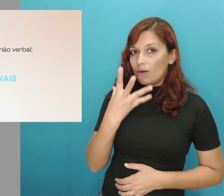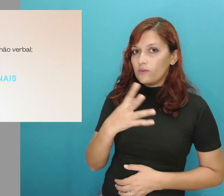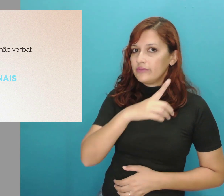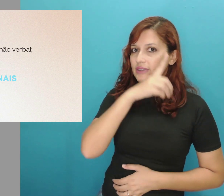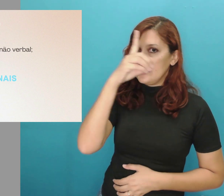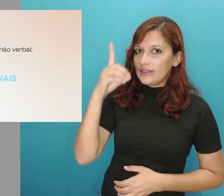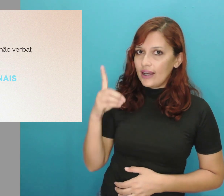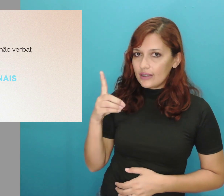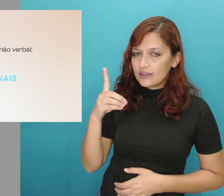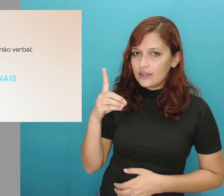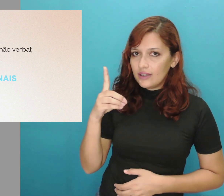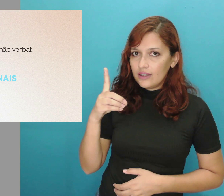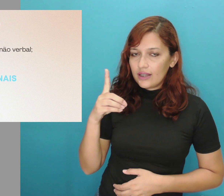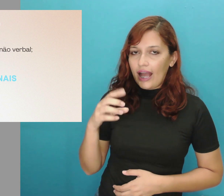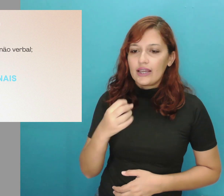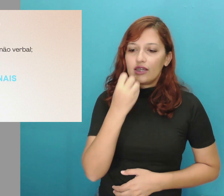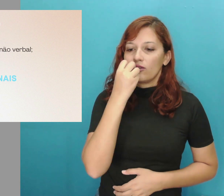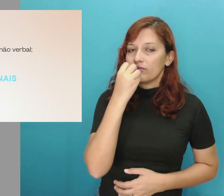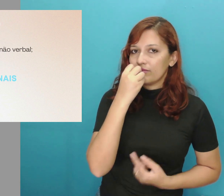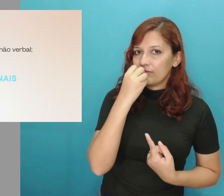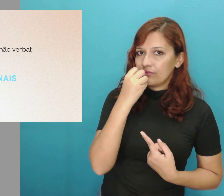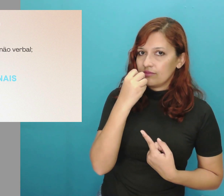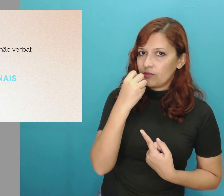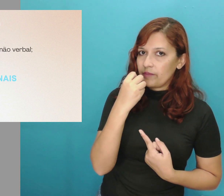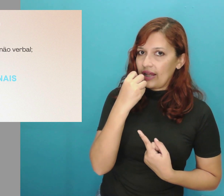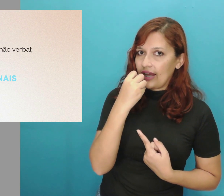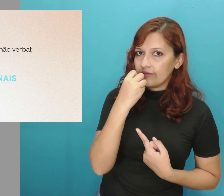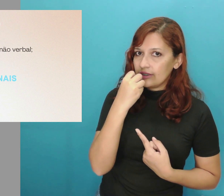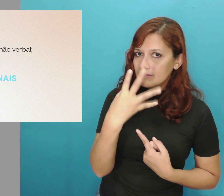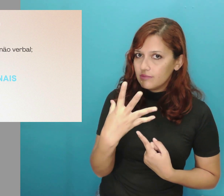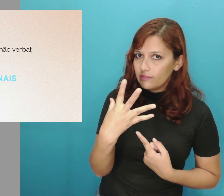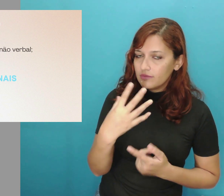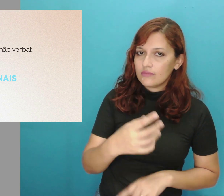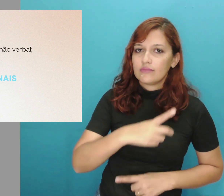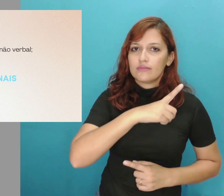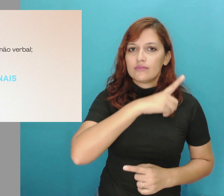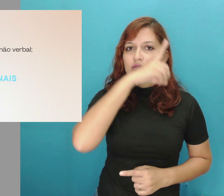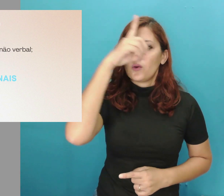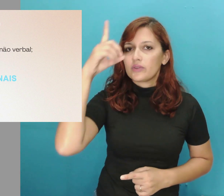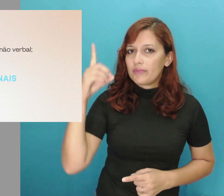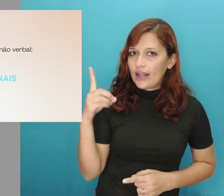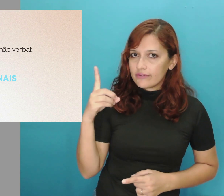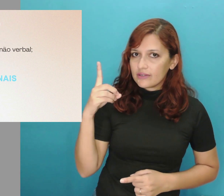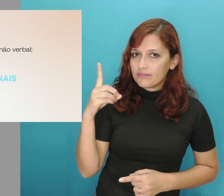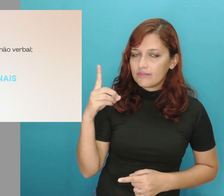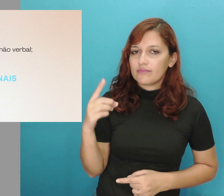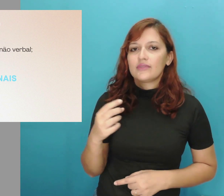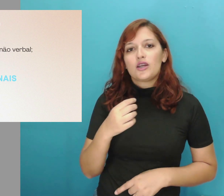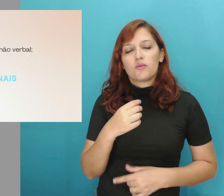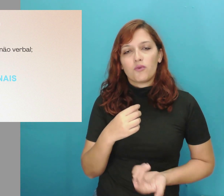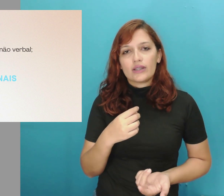bom dia, aqui ó, uma palavra, outra palavra. Boa